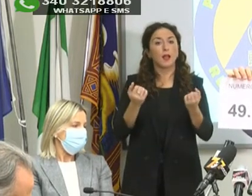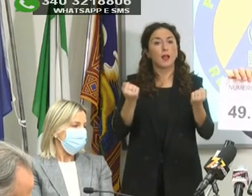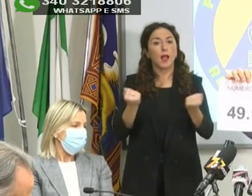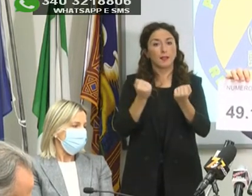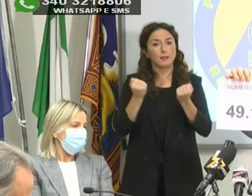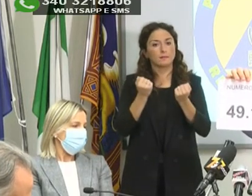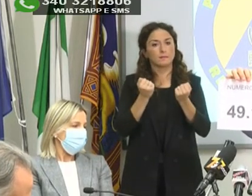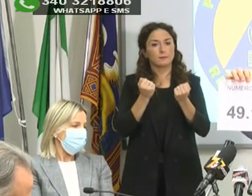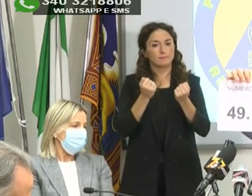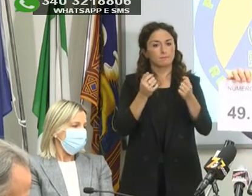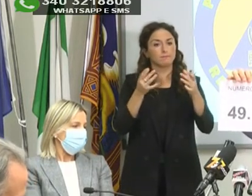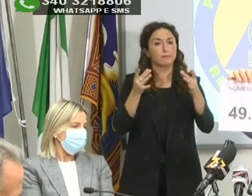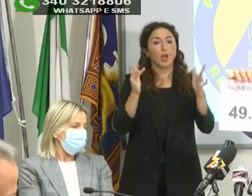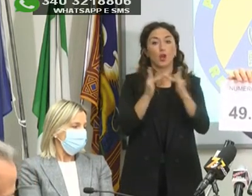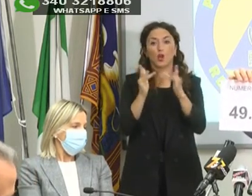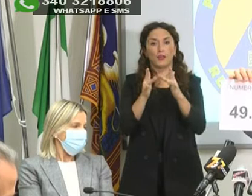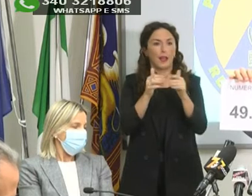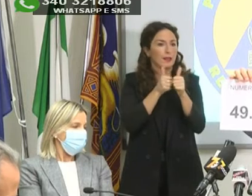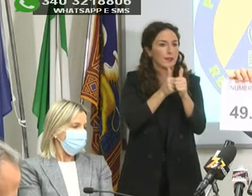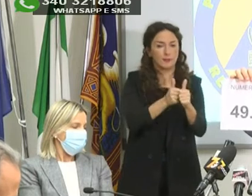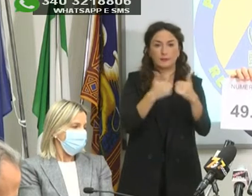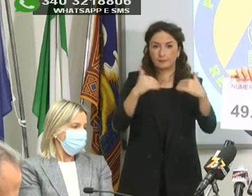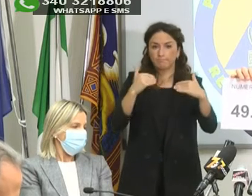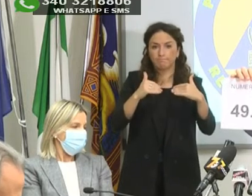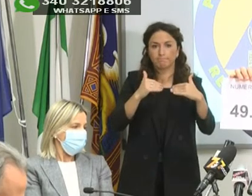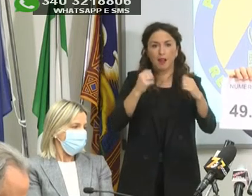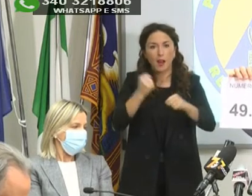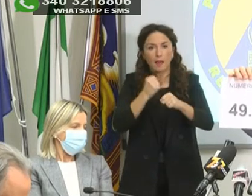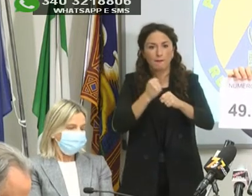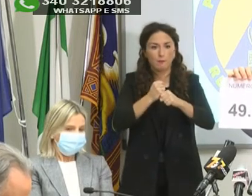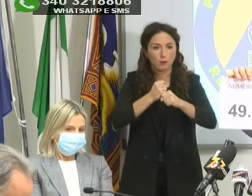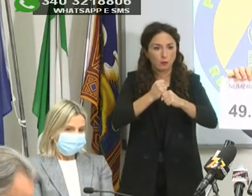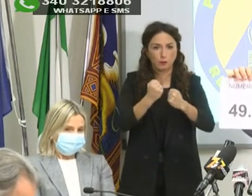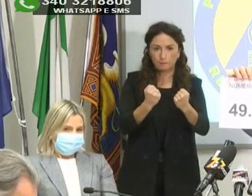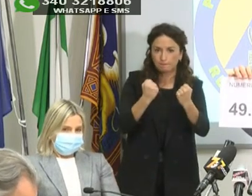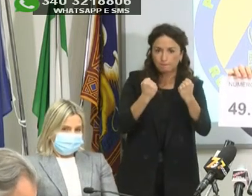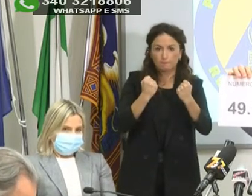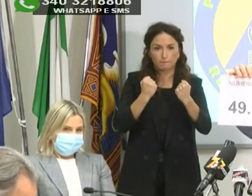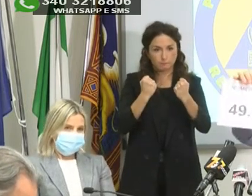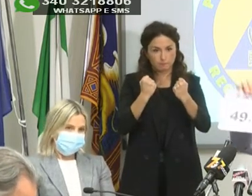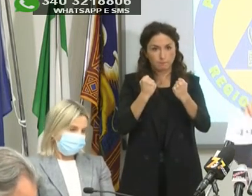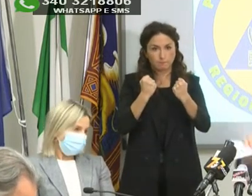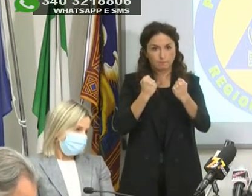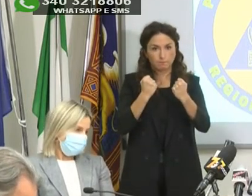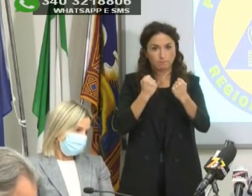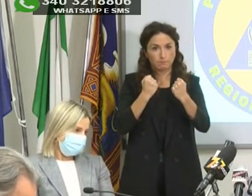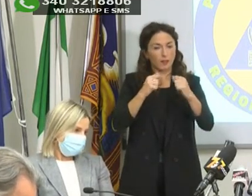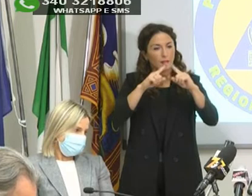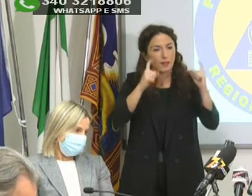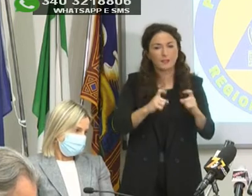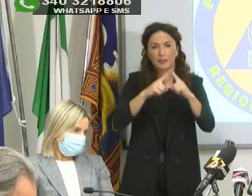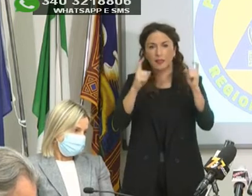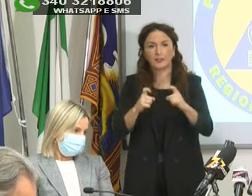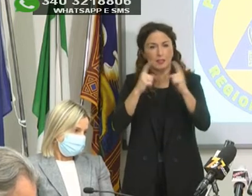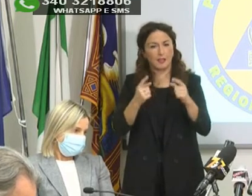contact tracing e diciamo, l'attività intensa che facciamo noi di ovviamente testing e